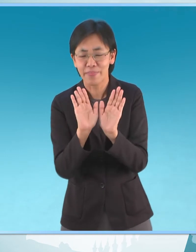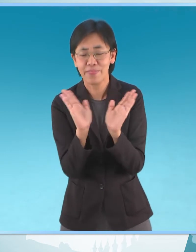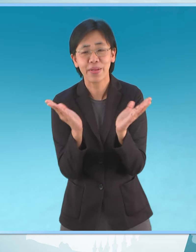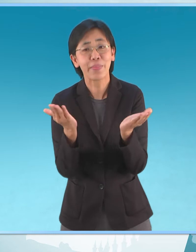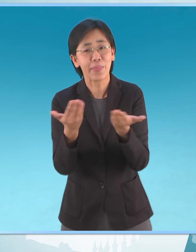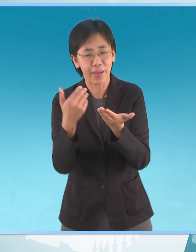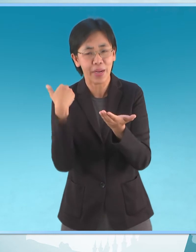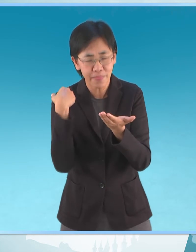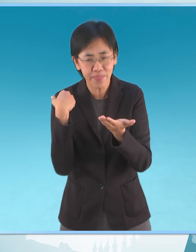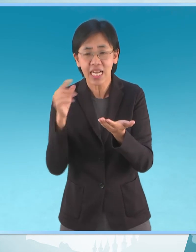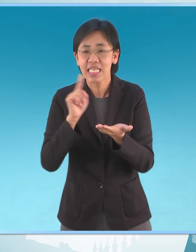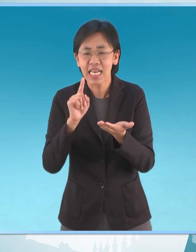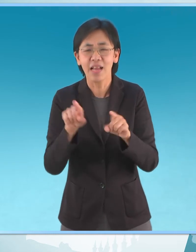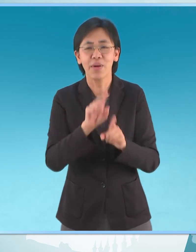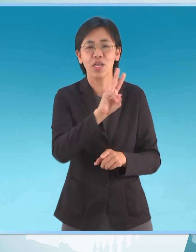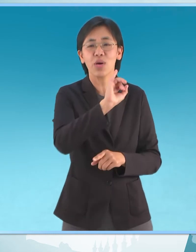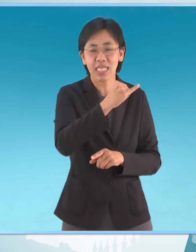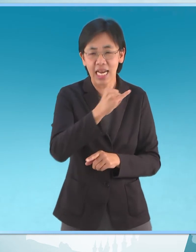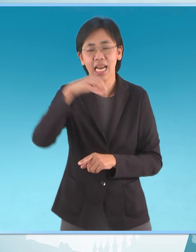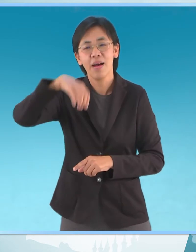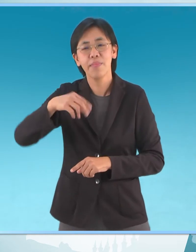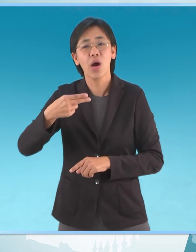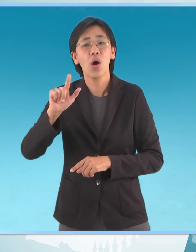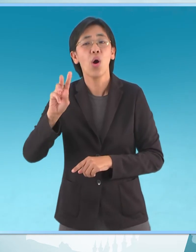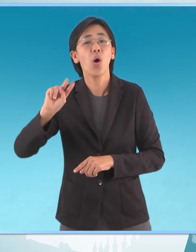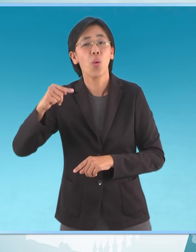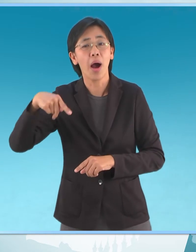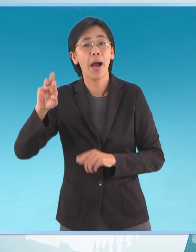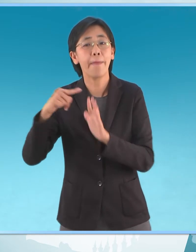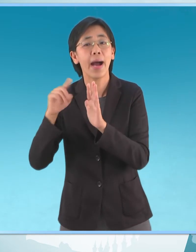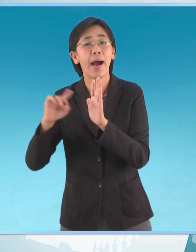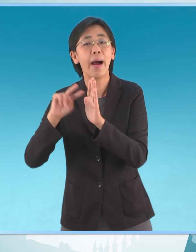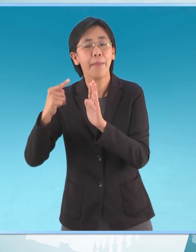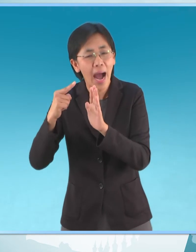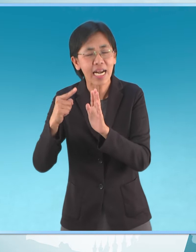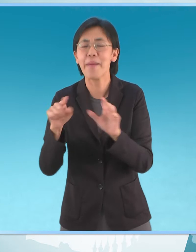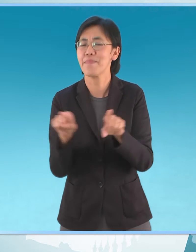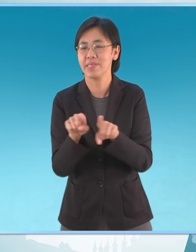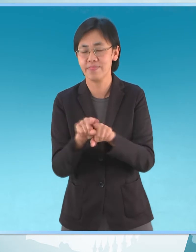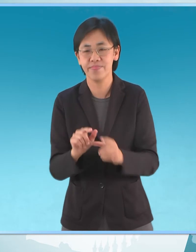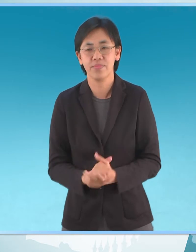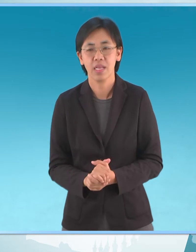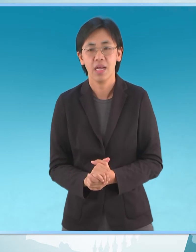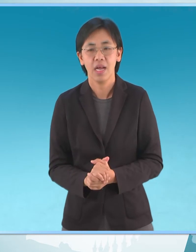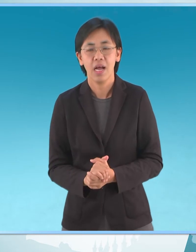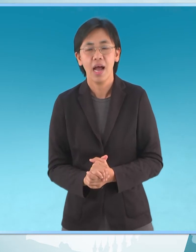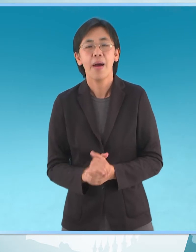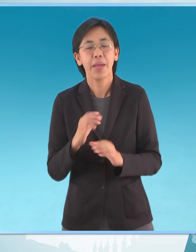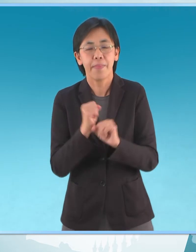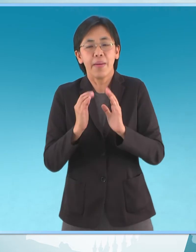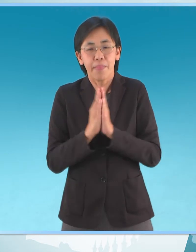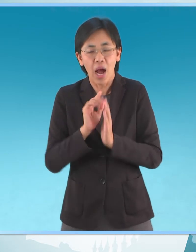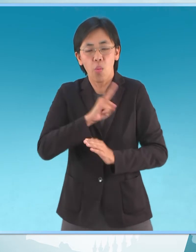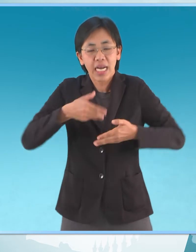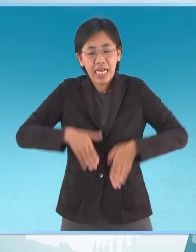เสนอไปก่อนหน้านี้แล้วทั้งที่เมืองเวียงจันทน์แล้วก็เมืองหลวงพระบางนะครับส่วนด้านล่างนั้นด้านหน้าพระธาตุเนี่ยก็จะมีพระประจำวันเกิดนะ